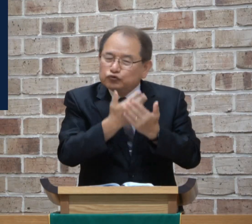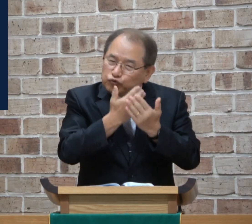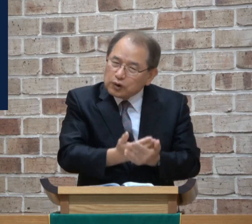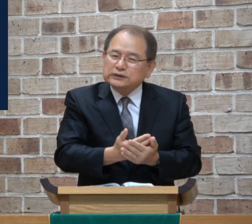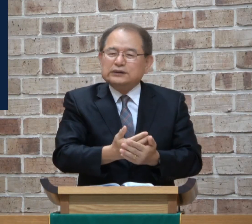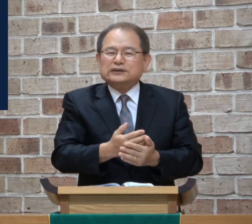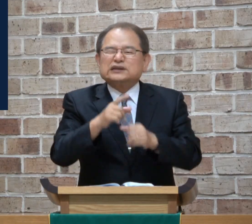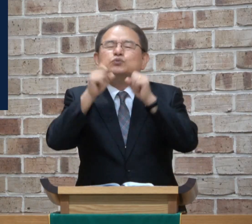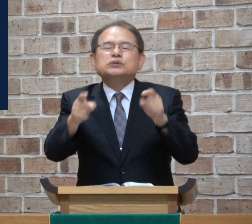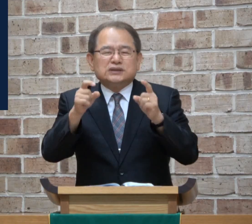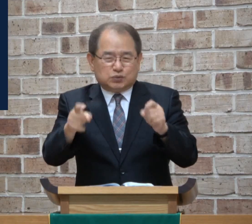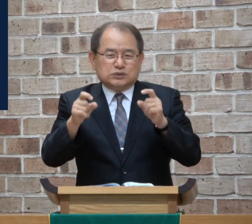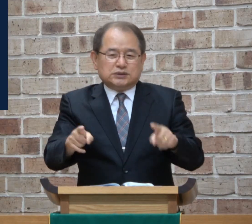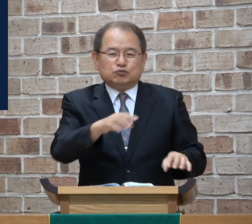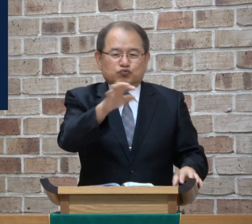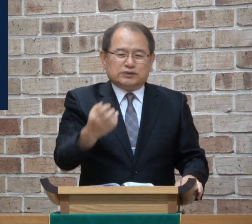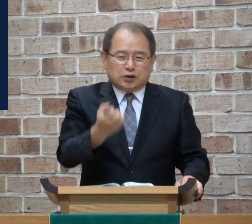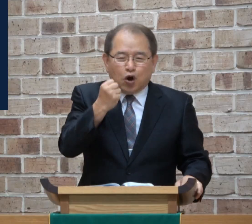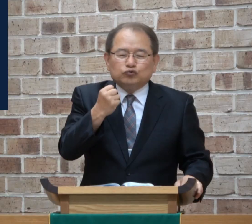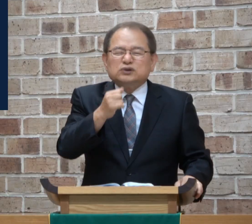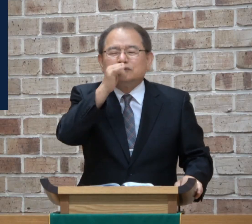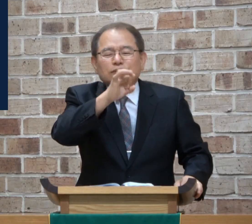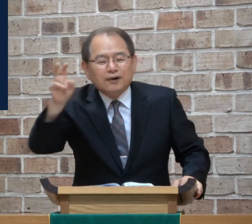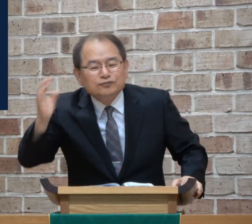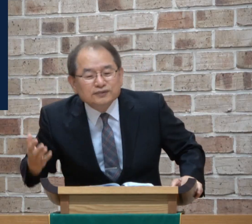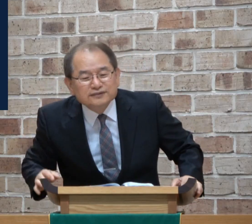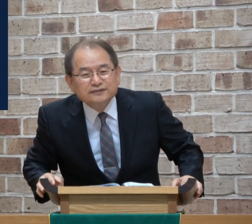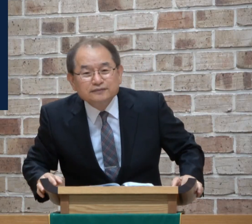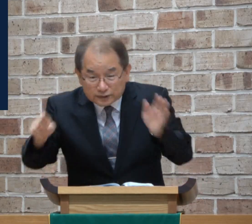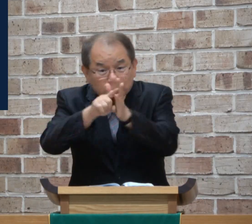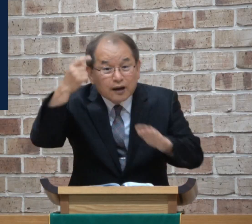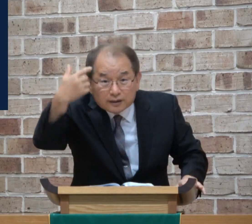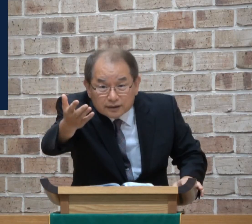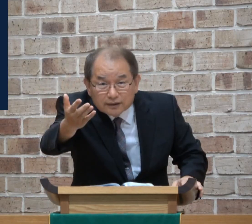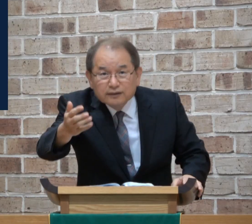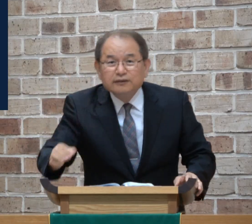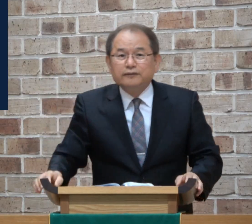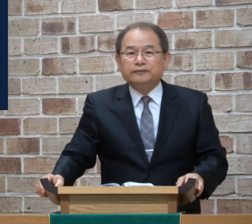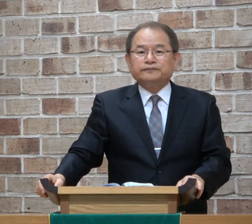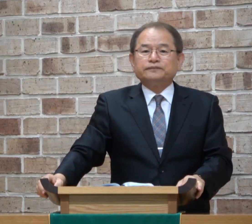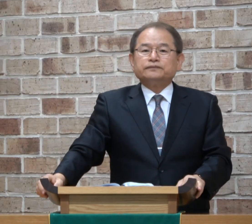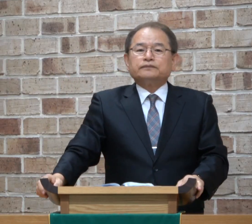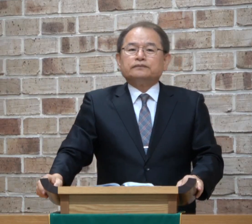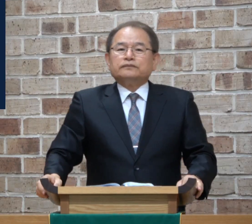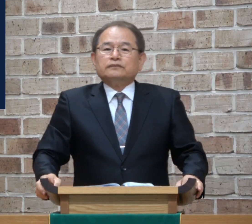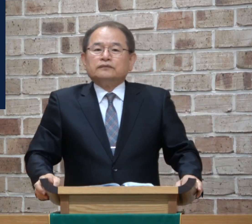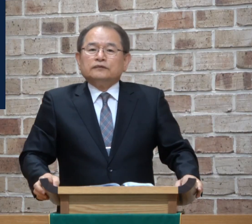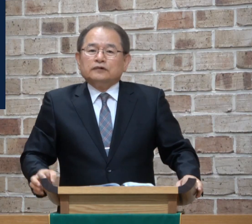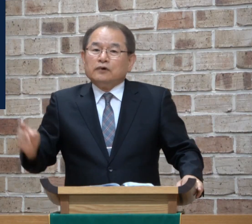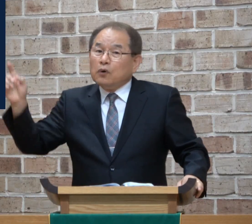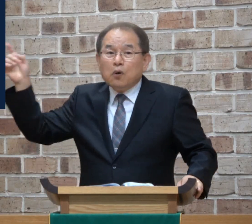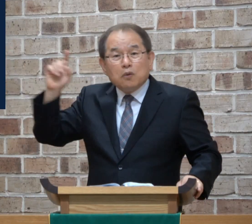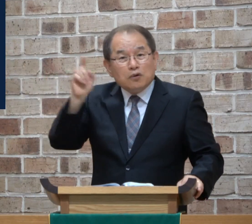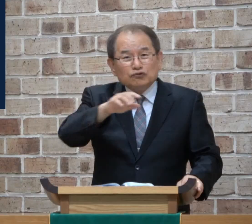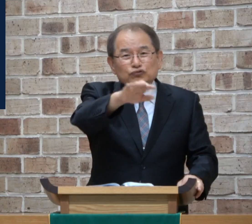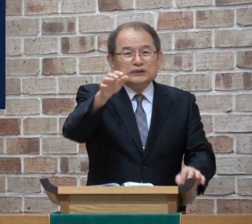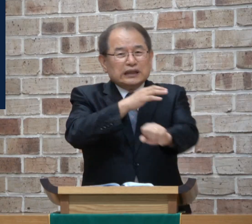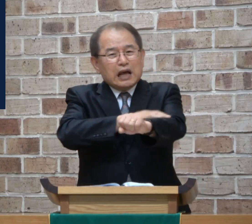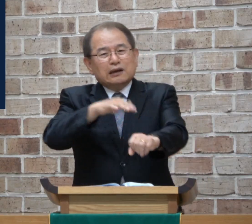가는 천국 시민이 되는 그런 시간으로 이 시간을 기회 삼아 사셔야 됩니다. 여러분 이 말씀을 잘 믿으시기 바랍니다.